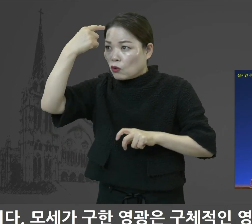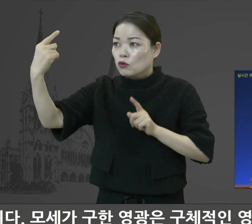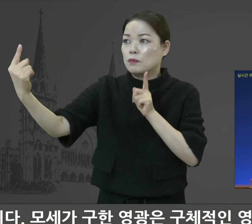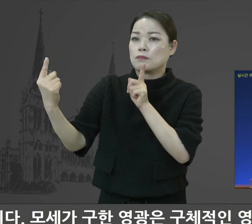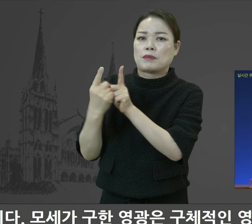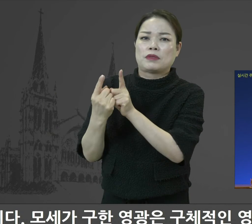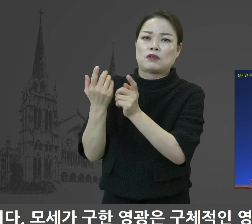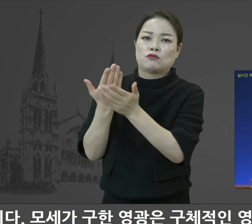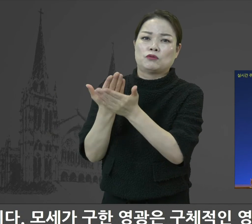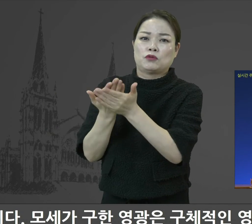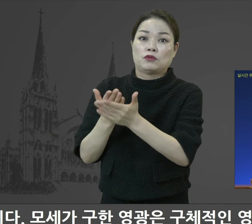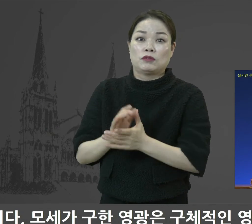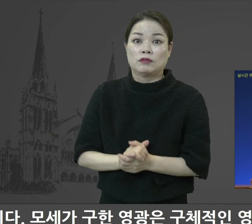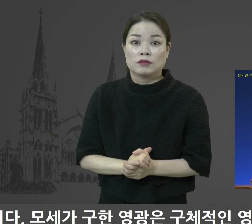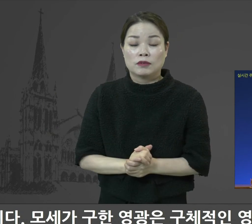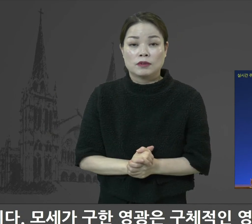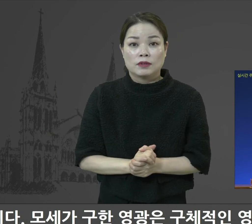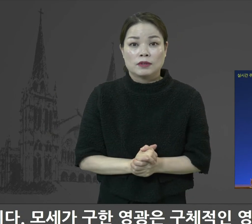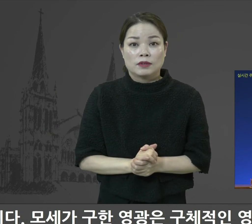그 얘기입니다.